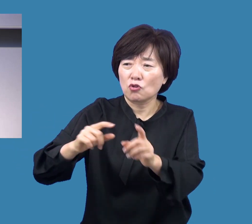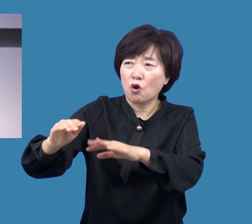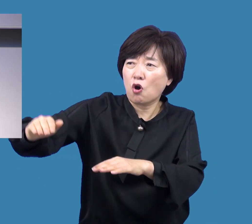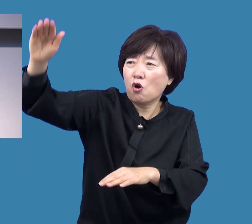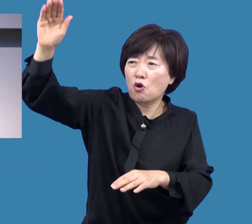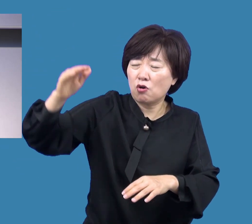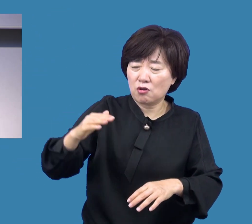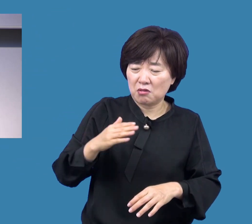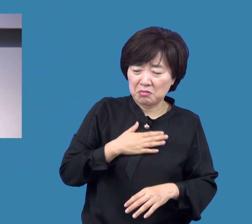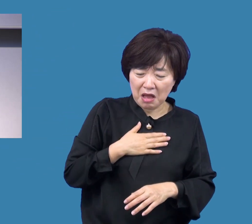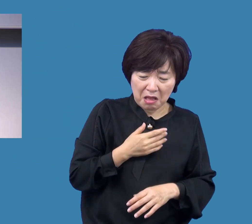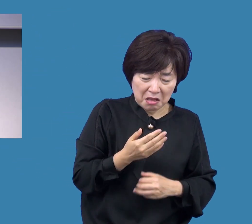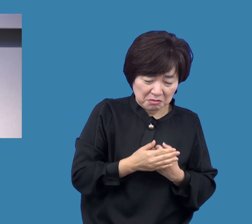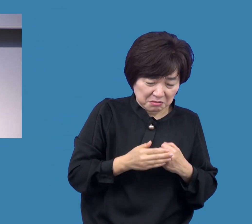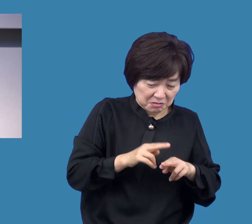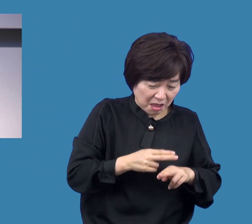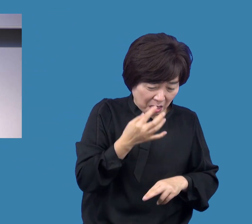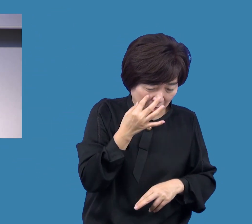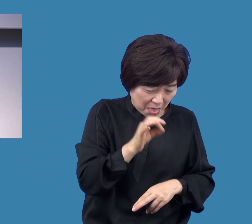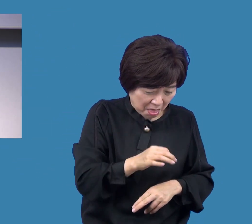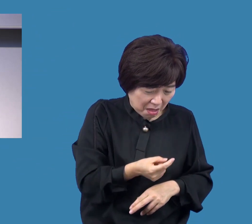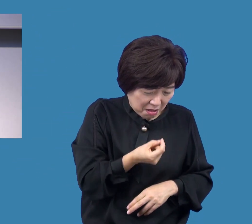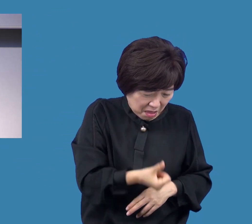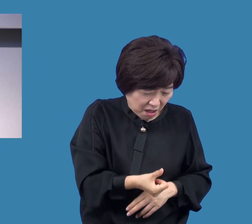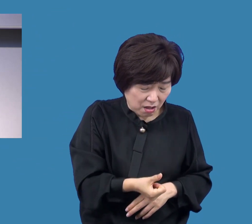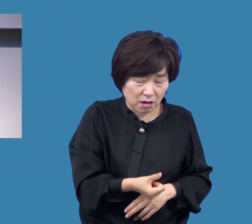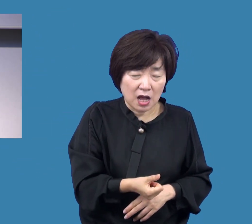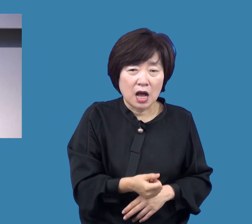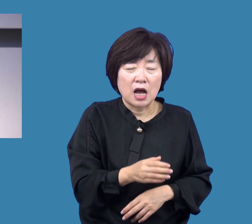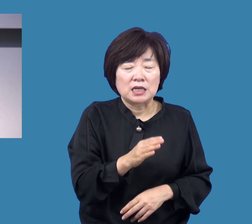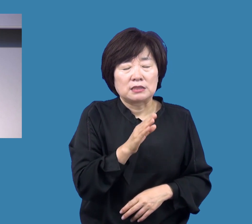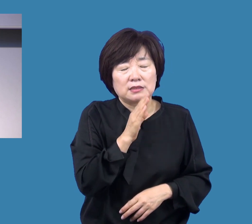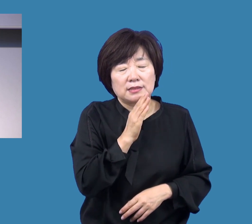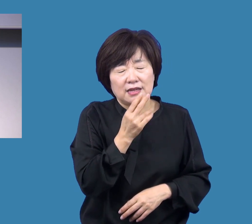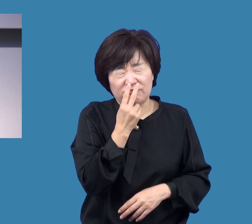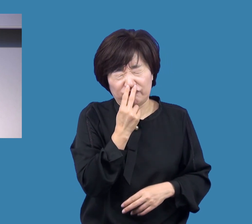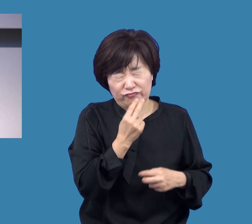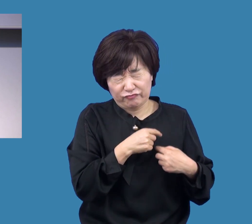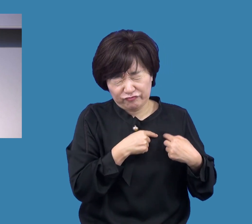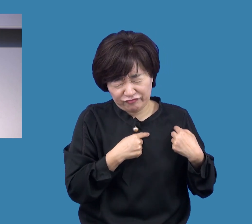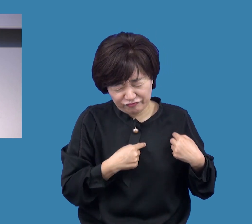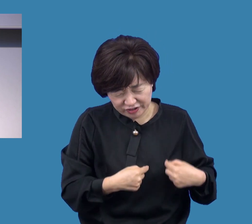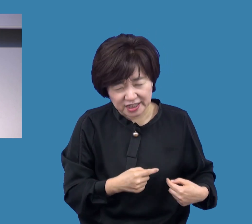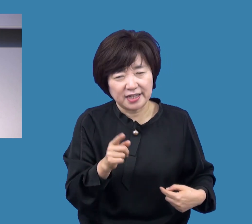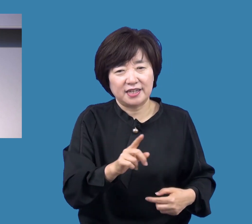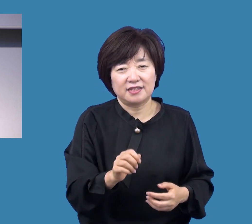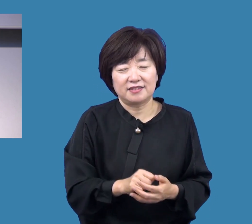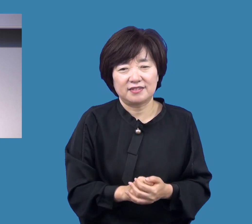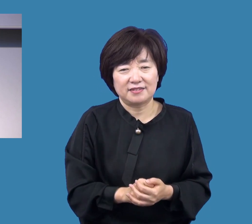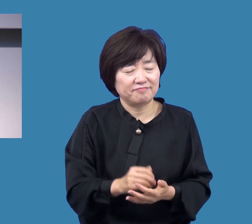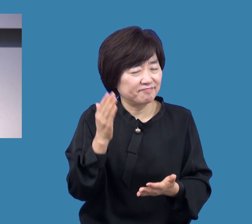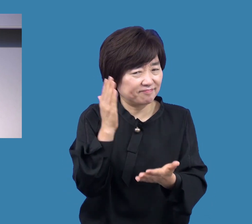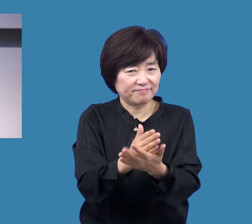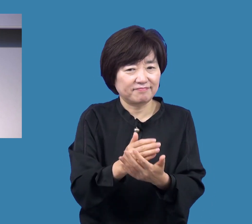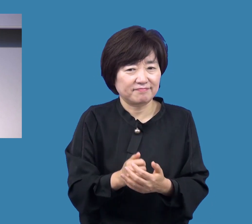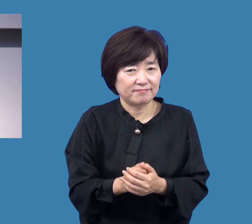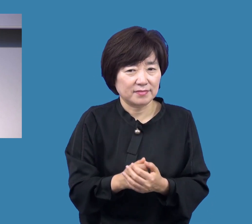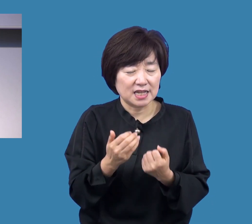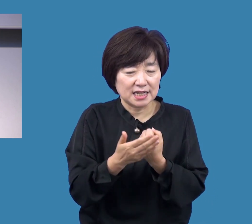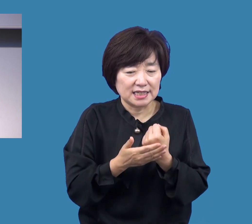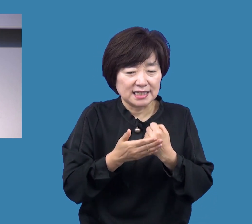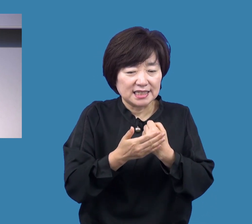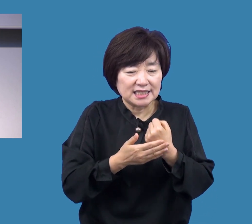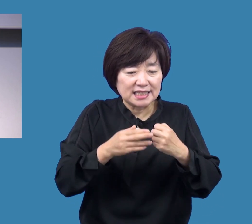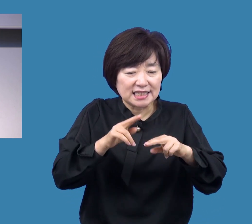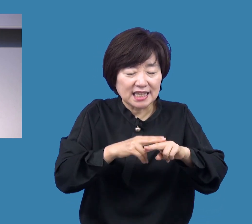갖고 있기 때문에 더 작은 자고, 이거는 굉장히 유치한 발상이야. 굉장히 유치한 발상이야. 왜냐하면 은사는 도구거든.